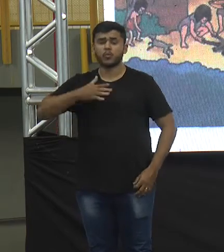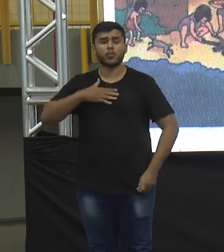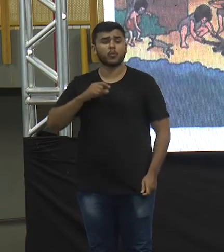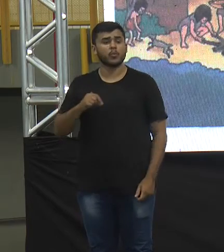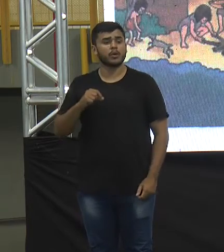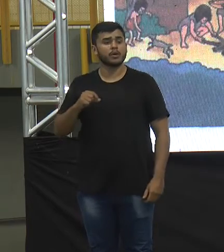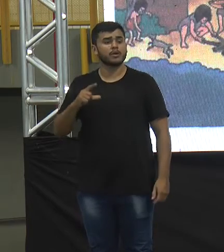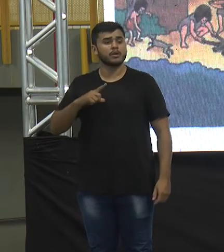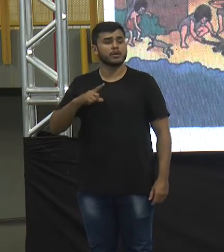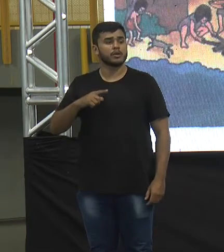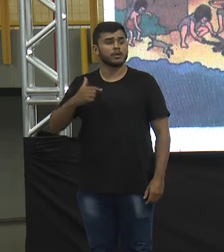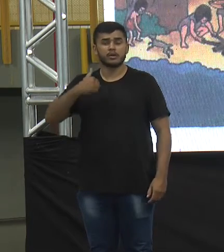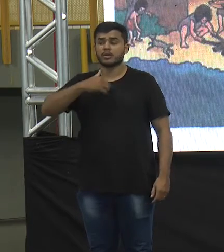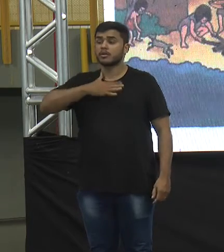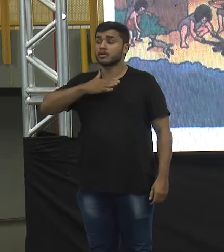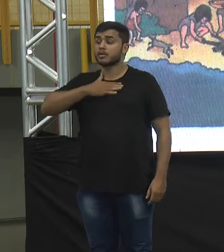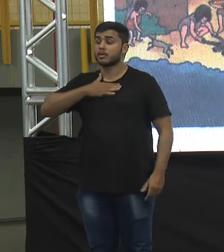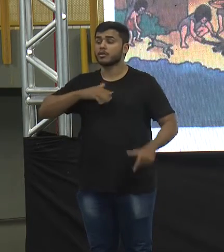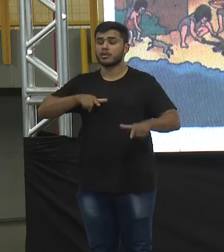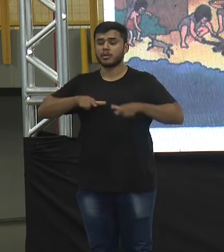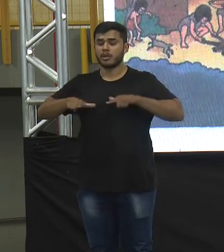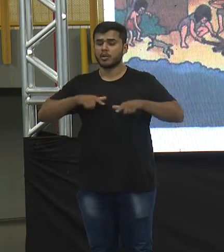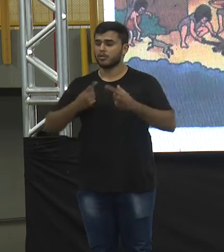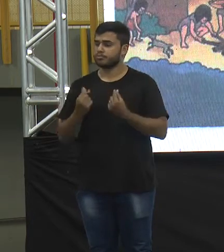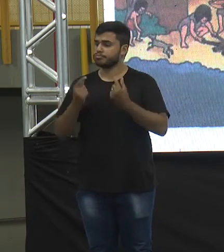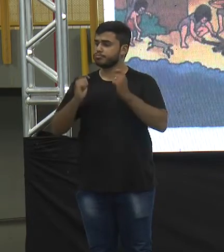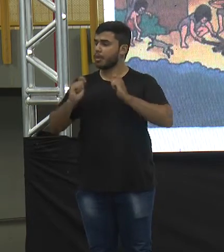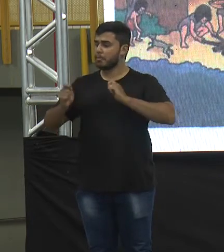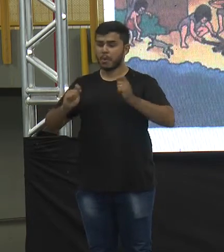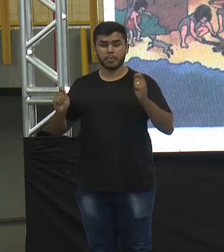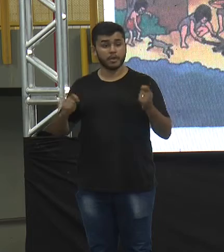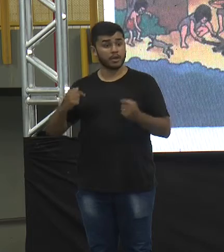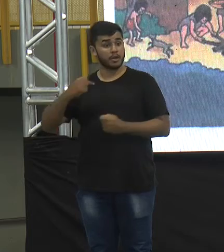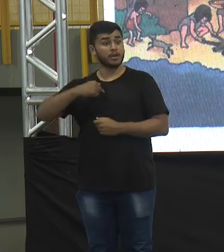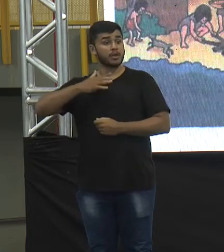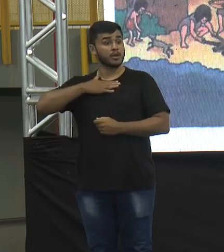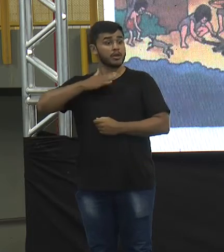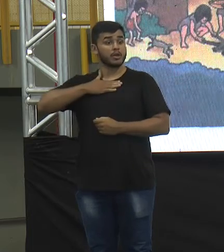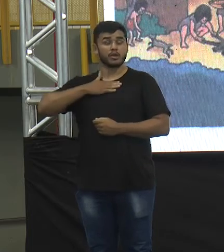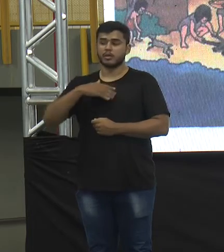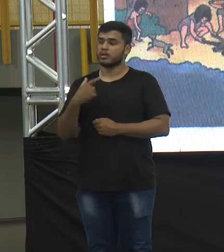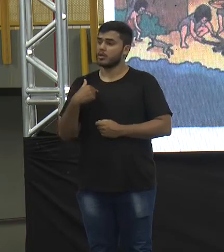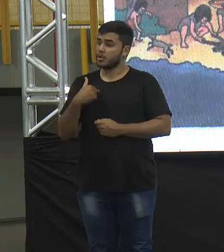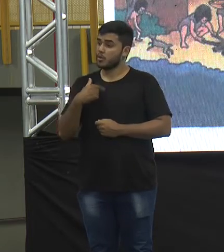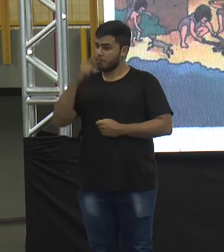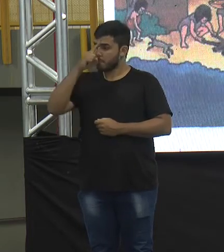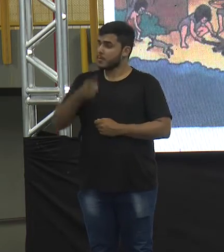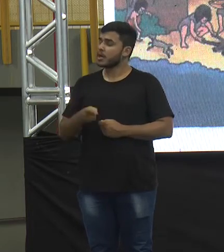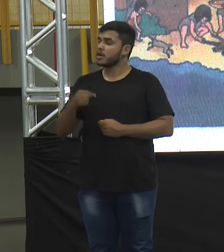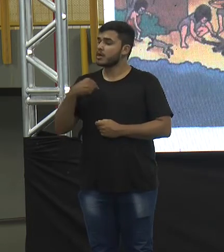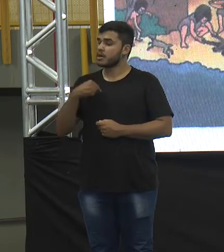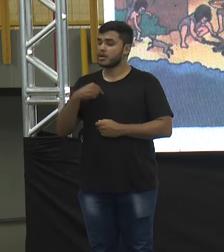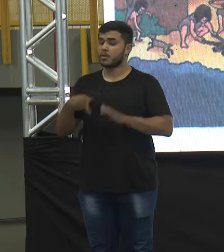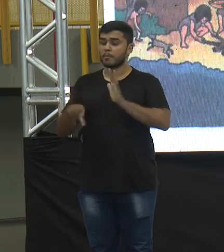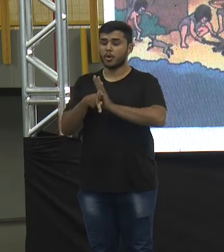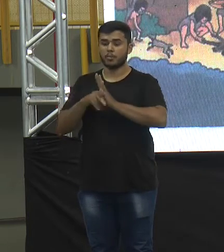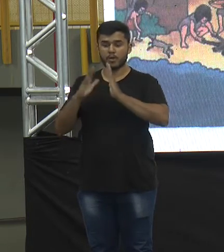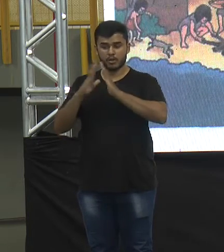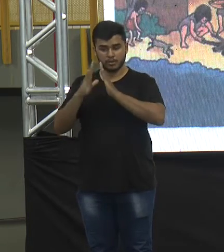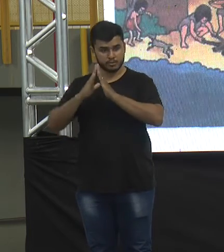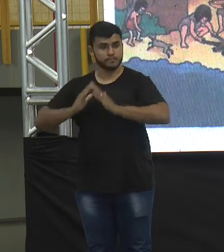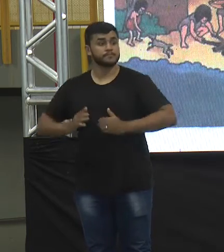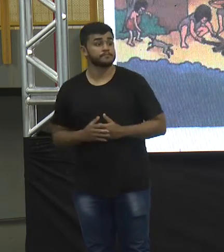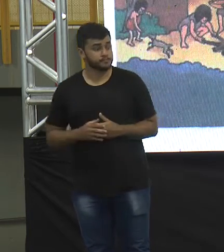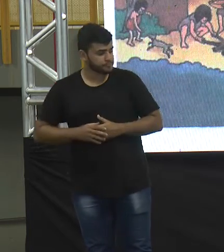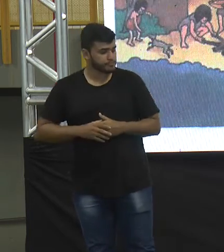apegado àquela coisa de dizer: eu mantenho a casa, eu sou o dono da casa. Então aquela